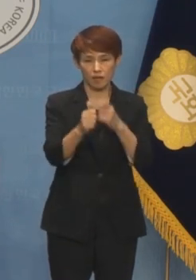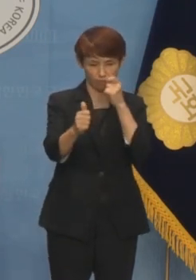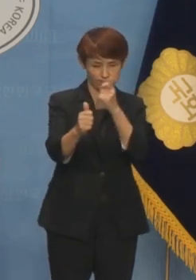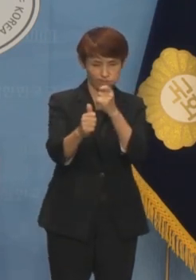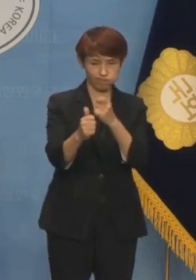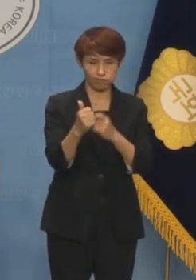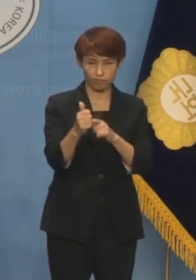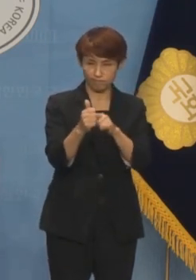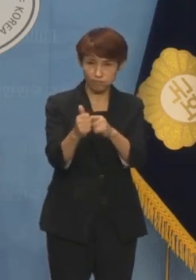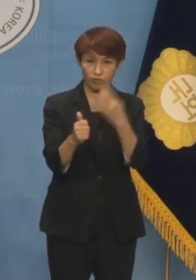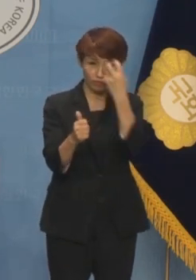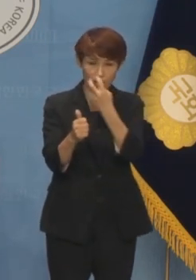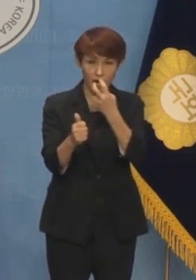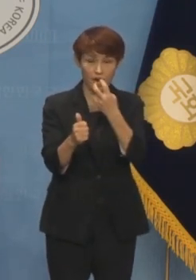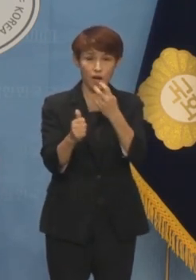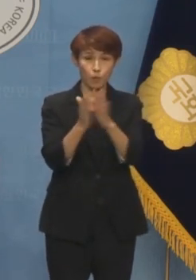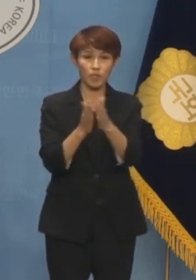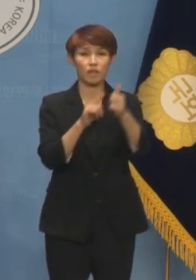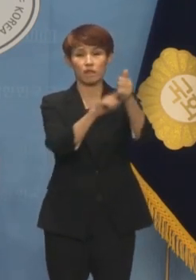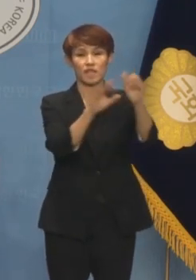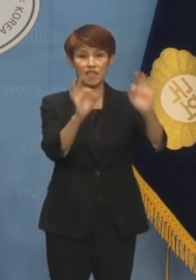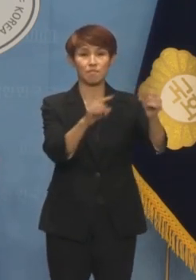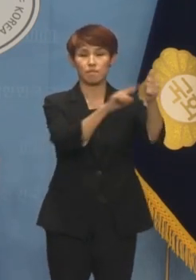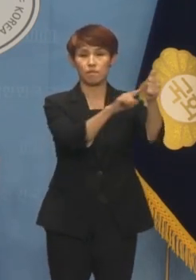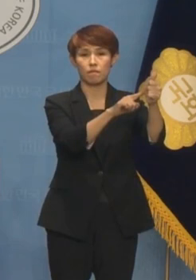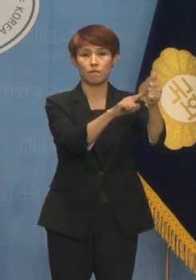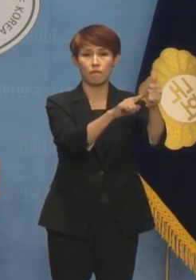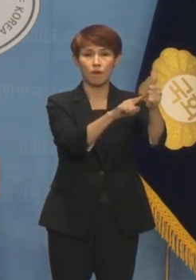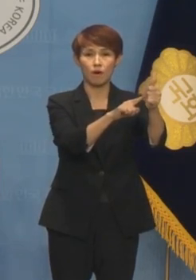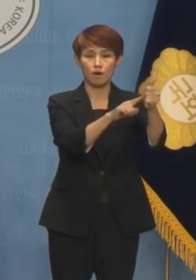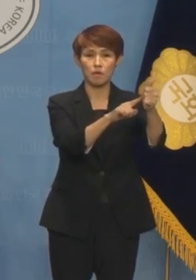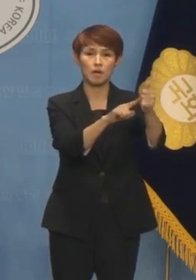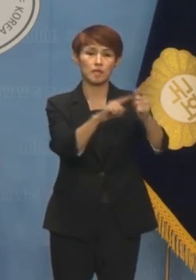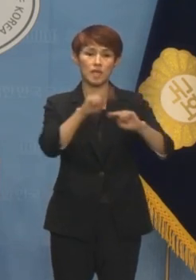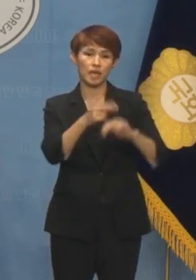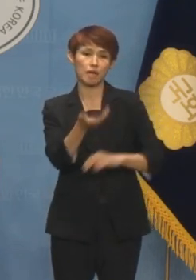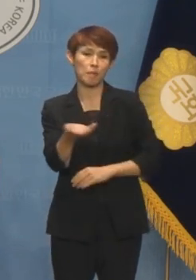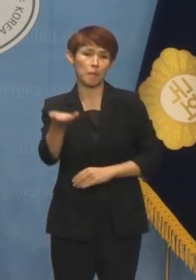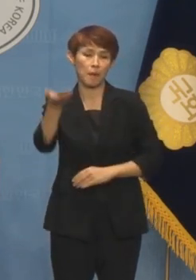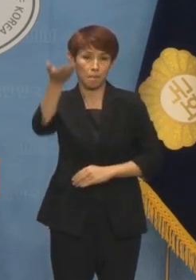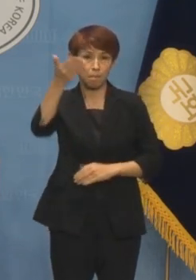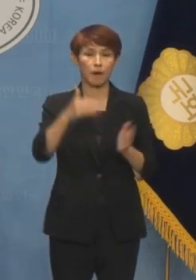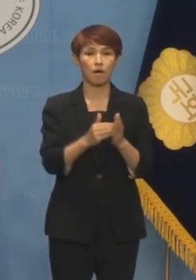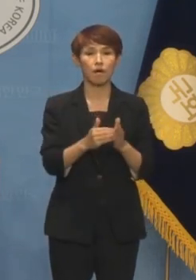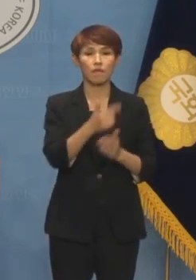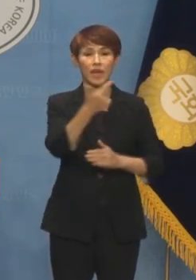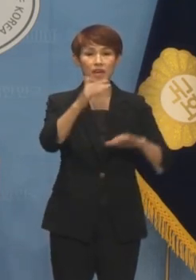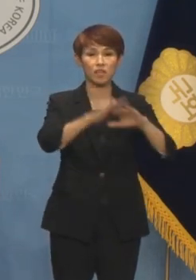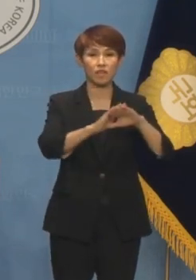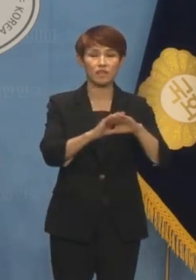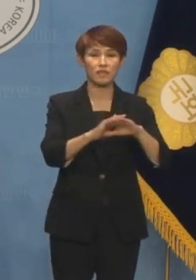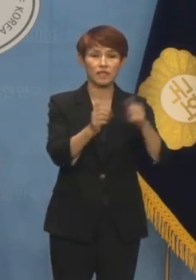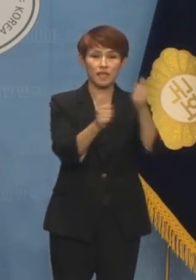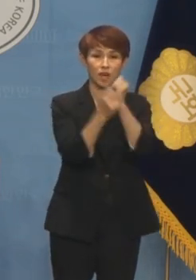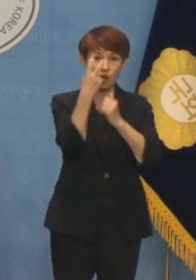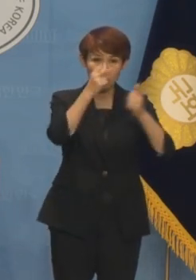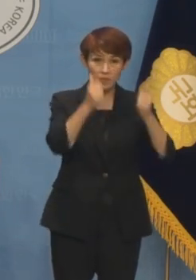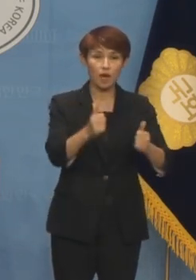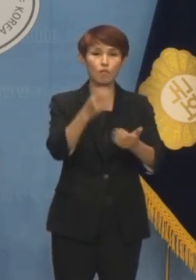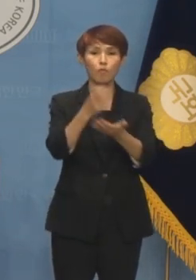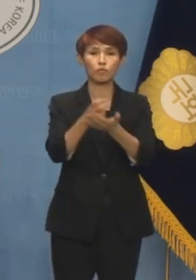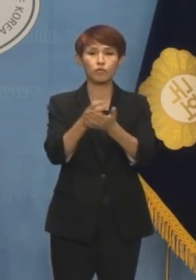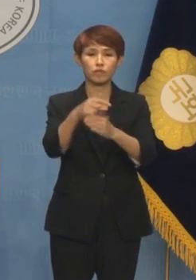의혹의 당사자였음에도 김주현 검사는 오히려 승승장구합니다. 그는 대전지검 차장검사, 법무부